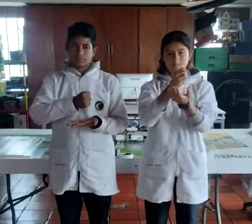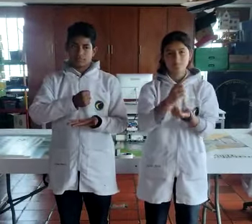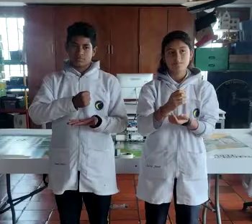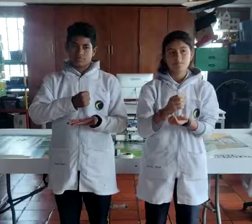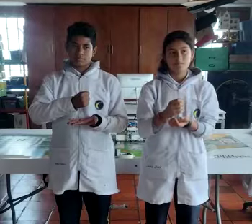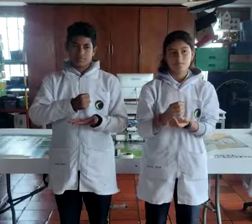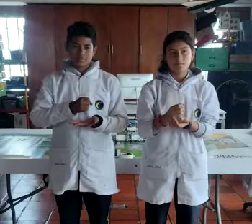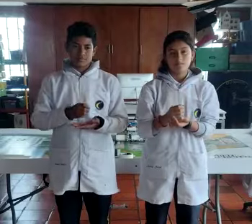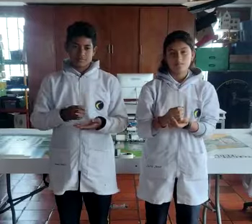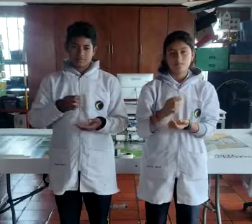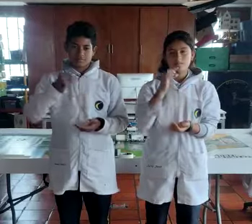Queso.